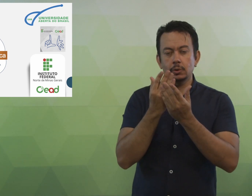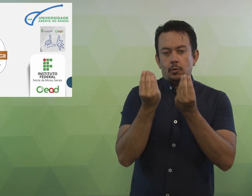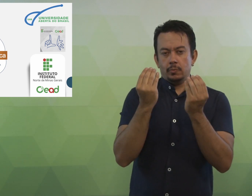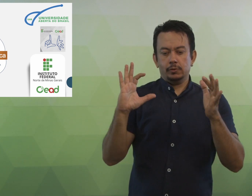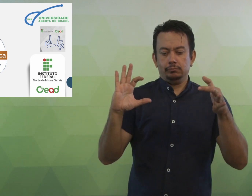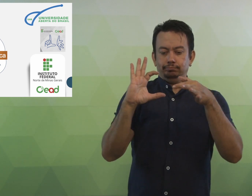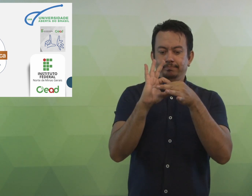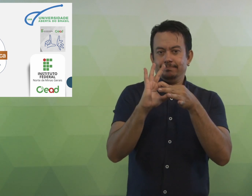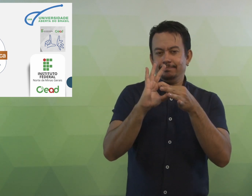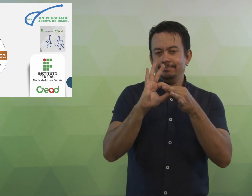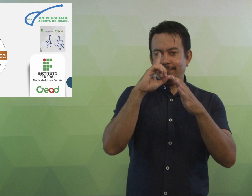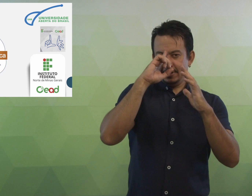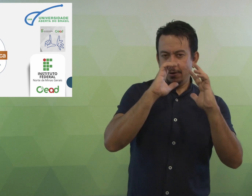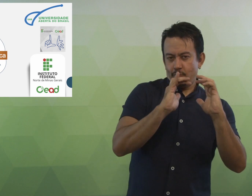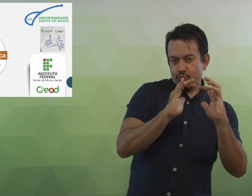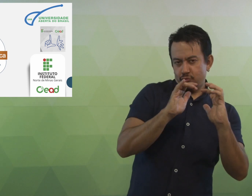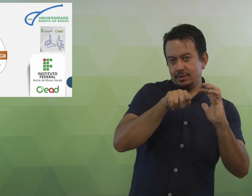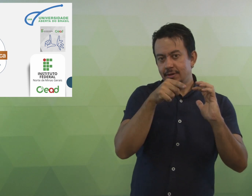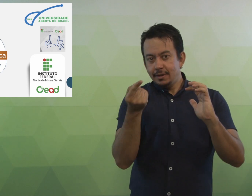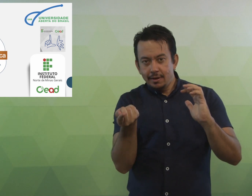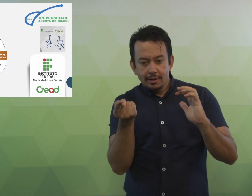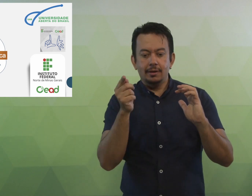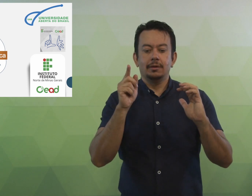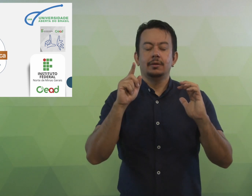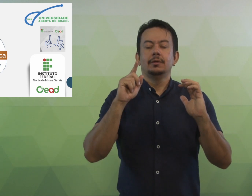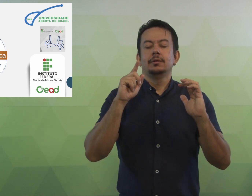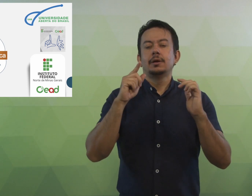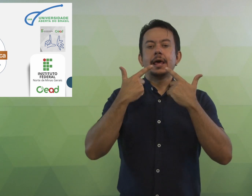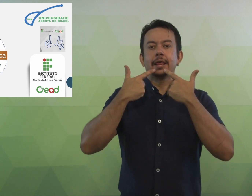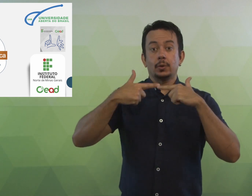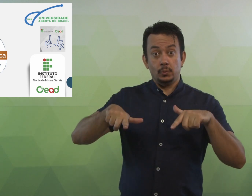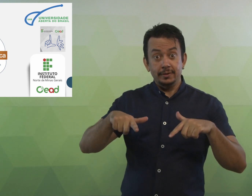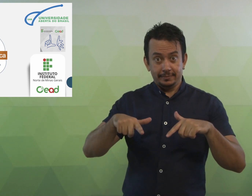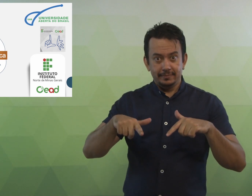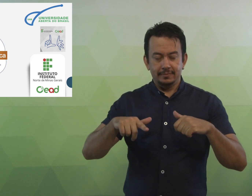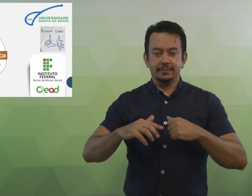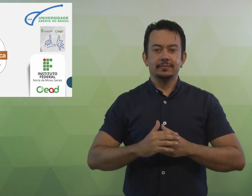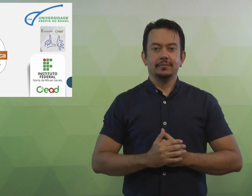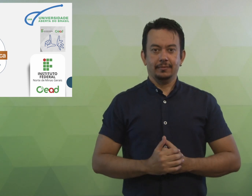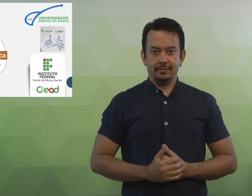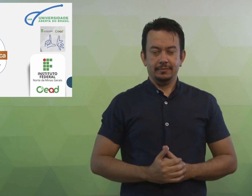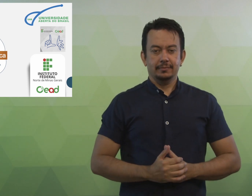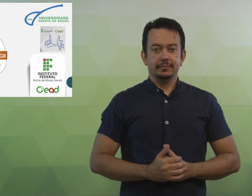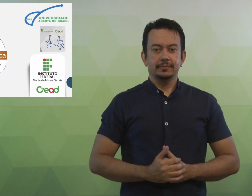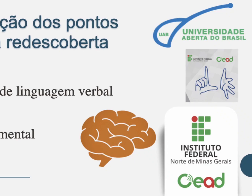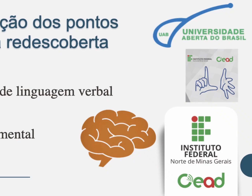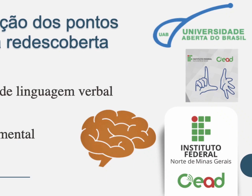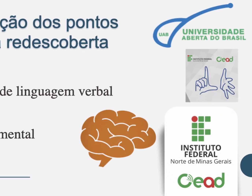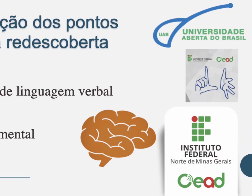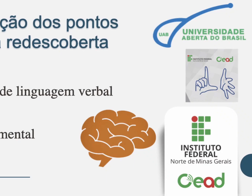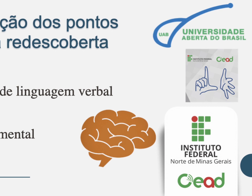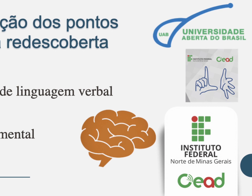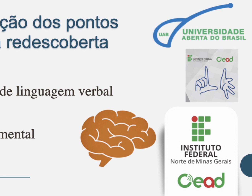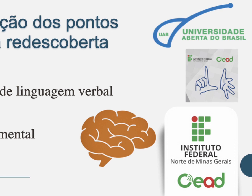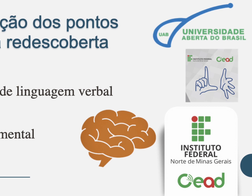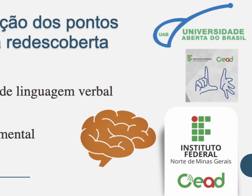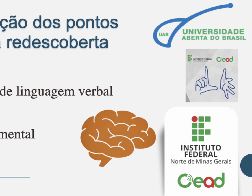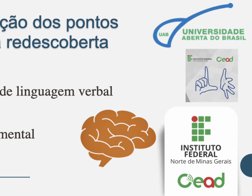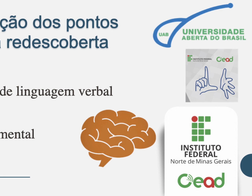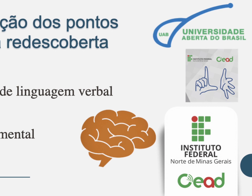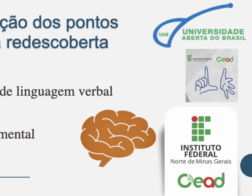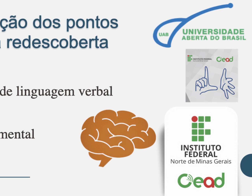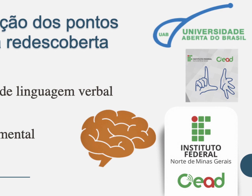o que nós aprendemos e como que essa aquisição ela é feita, tanto na psicologia quanto na linguística.